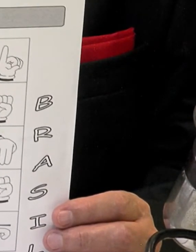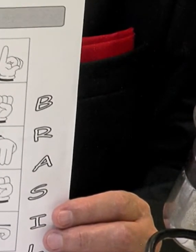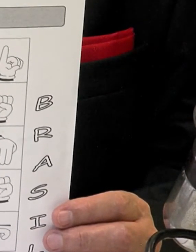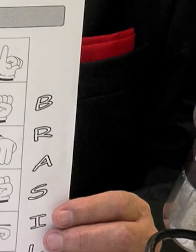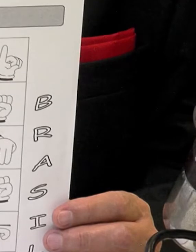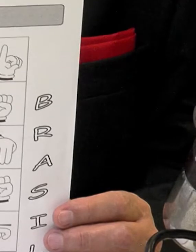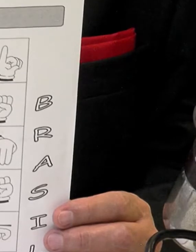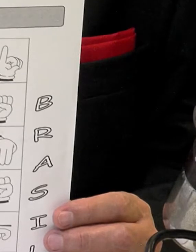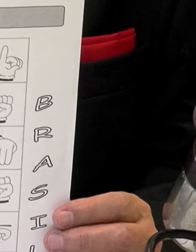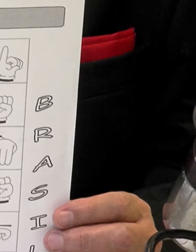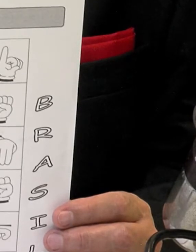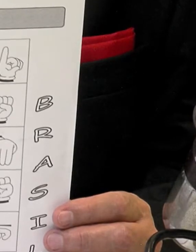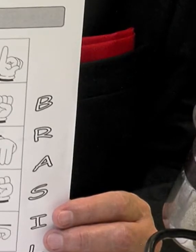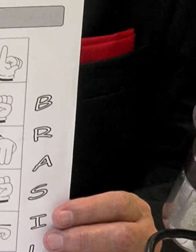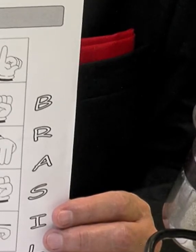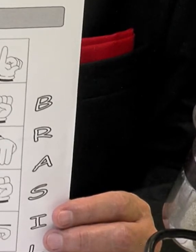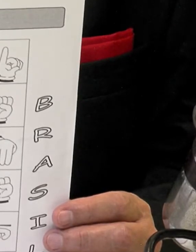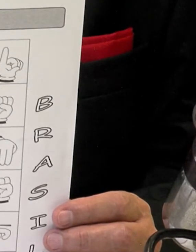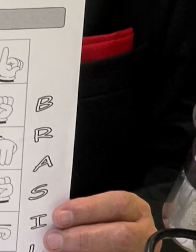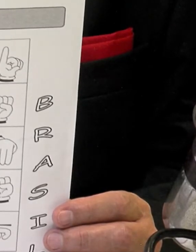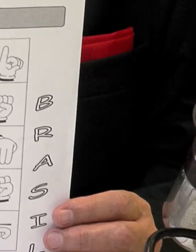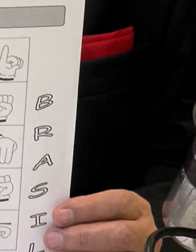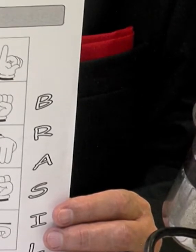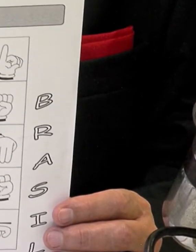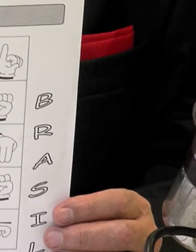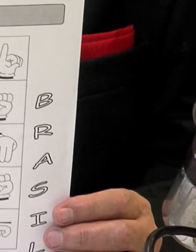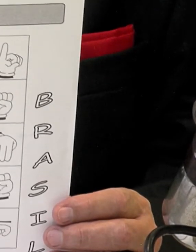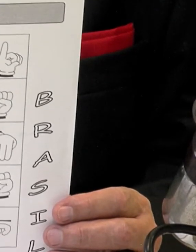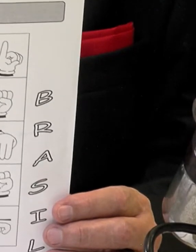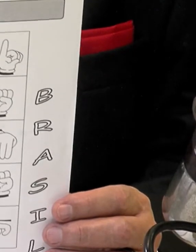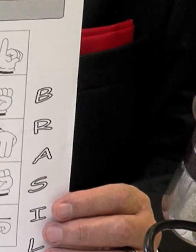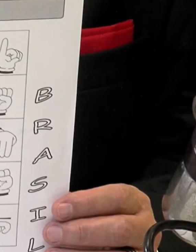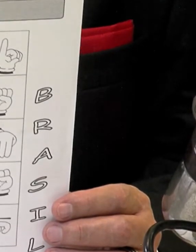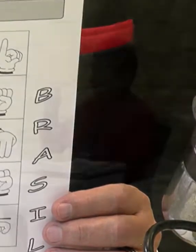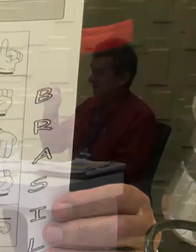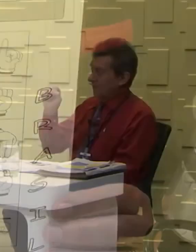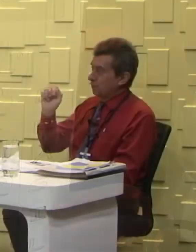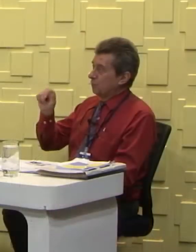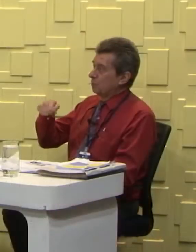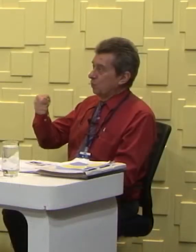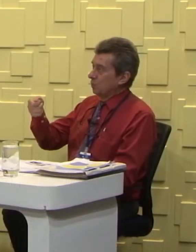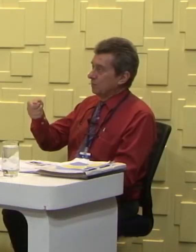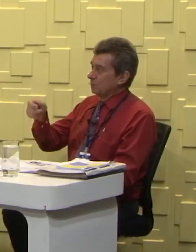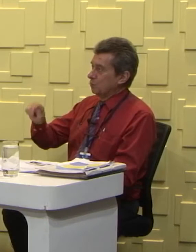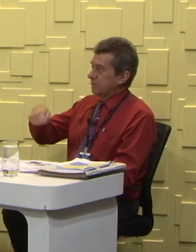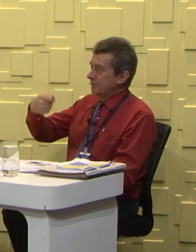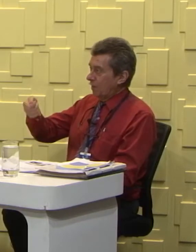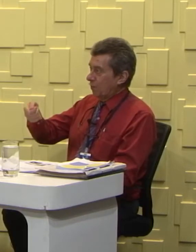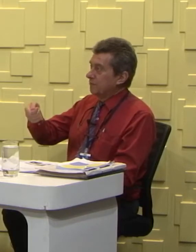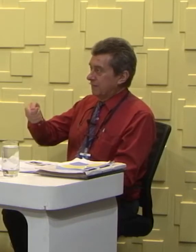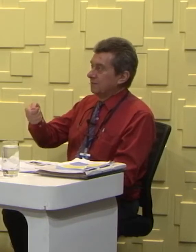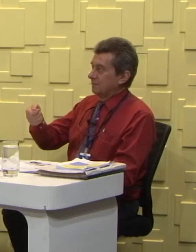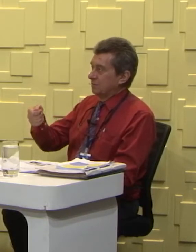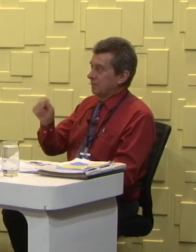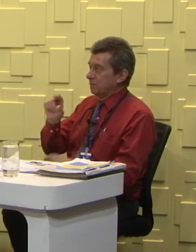todas elas se todas elas da dar se á até o formou um sinal né ou seja uma